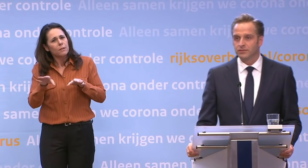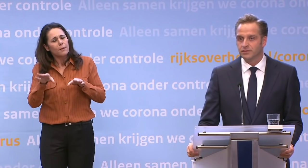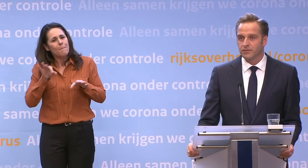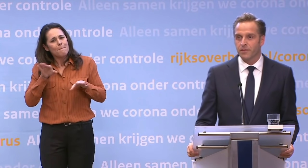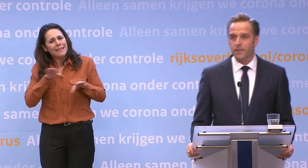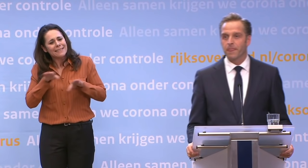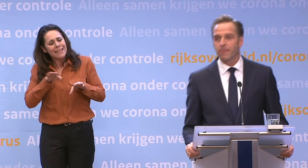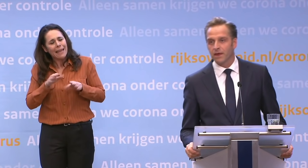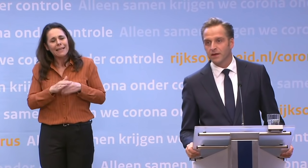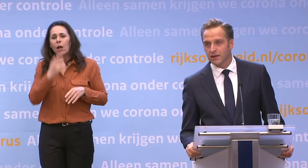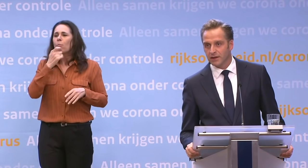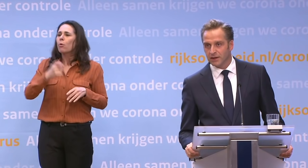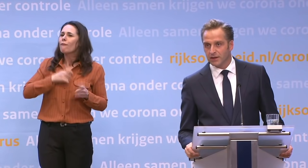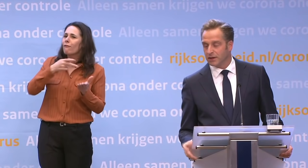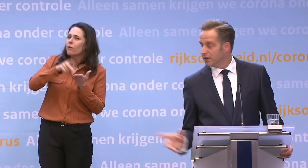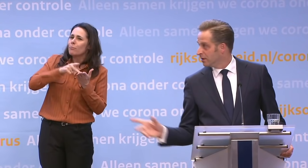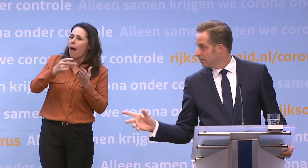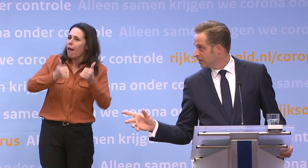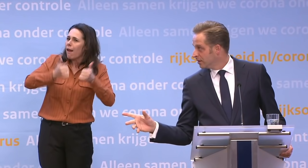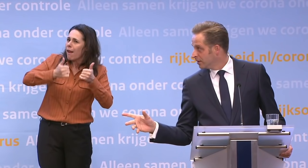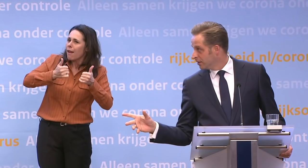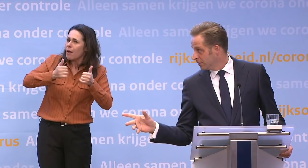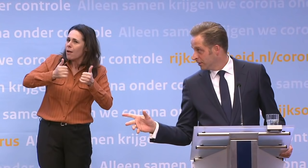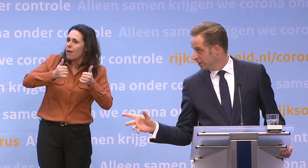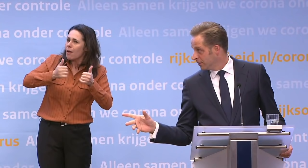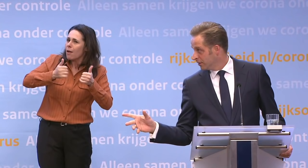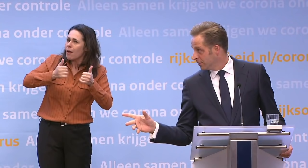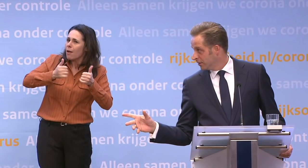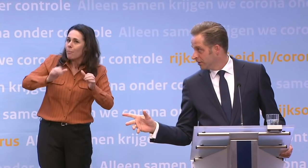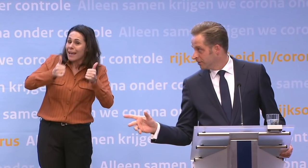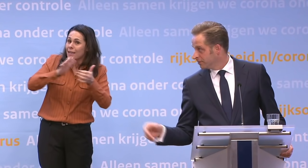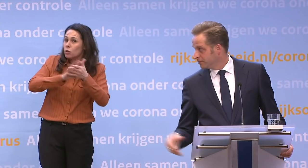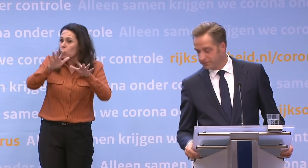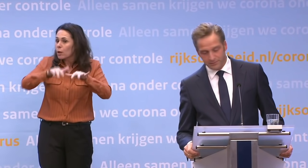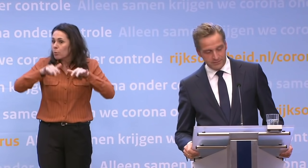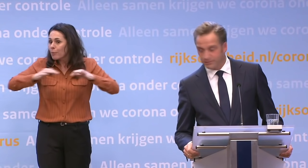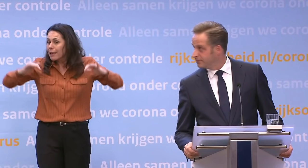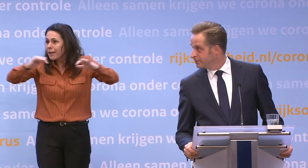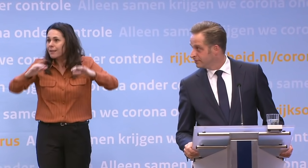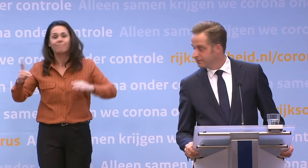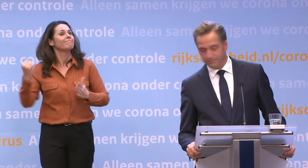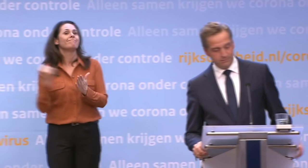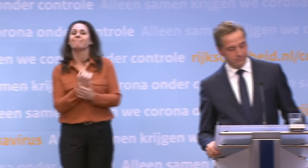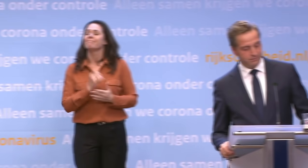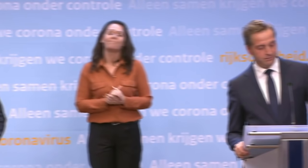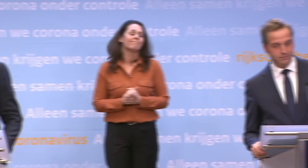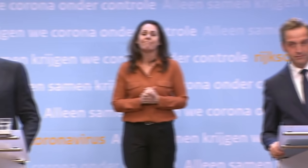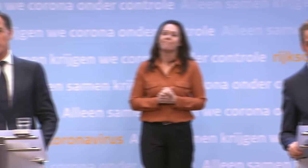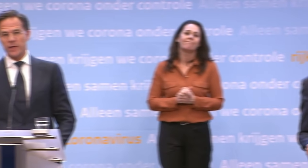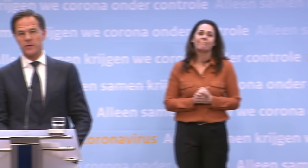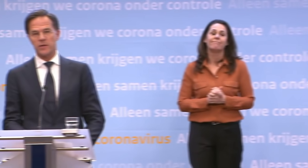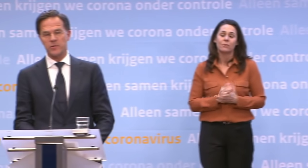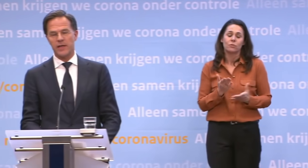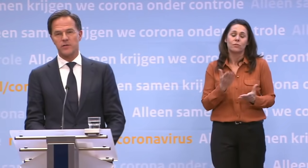profvoetbalcompetitie. Gaat hij door? Gaat hij weer beginnen, eventueel zonder publiek? Minister De Jonge wijst naar de premier. Helaas niet. Die valt onder vergunnings-